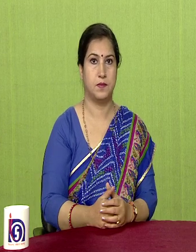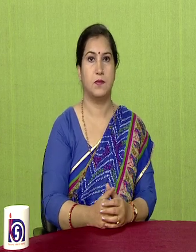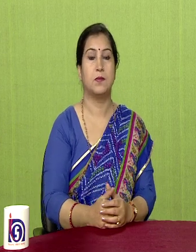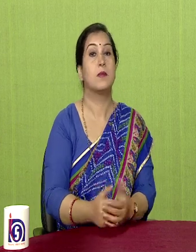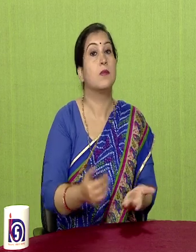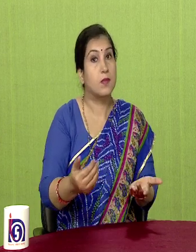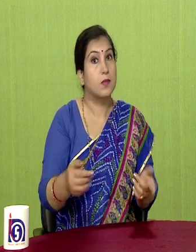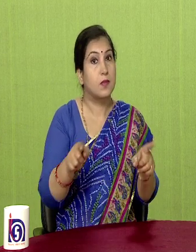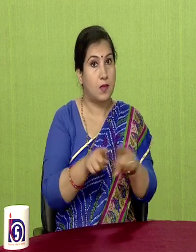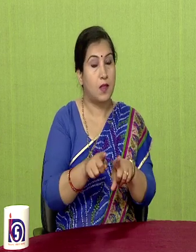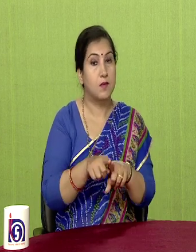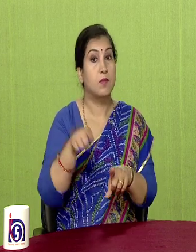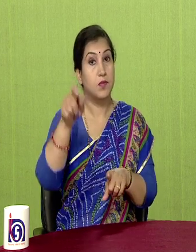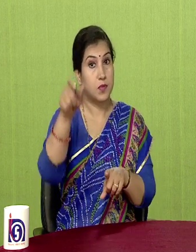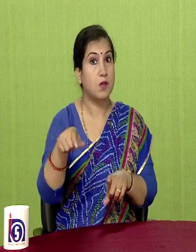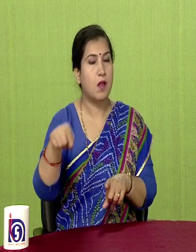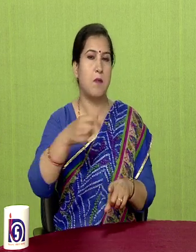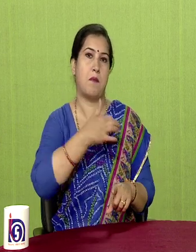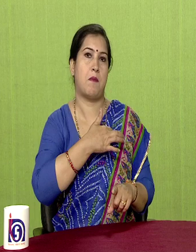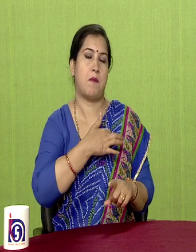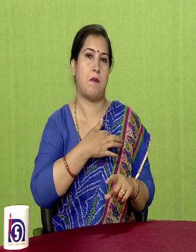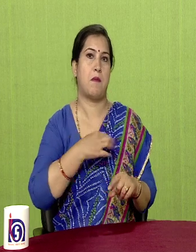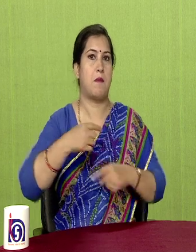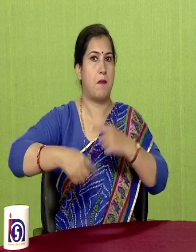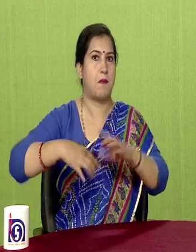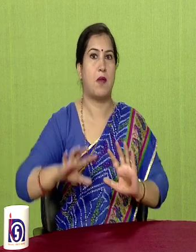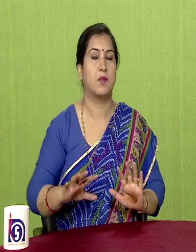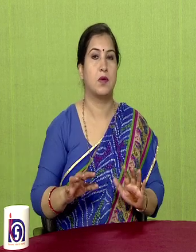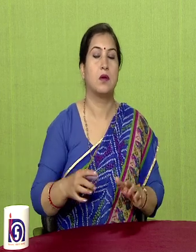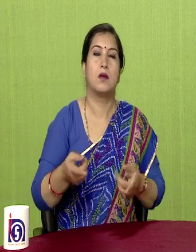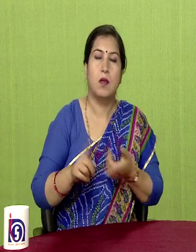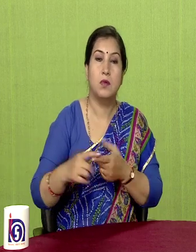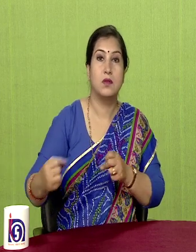किसी पर कृपा करने की राम की रीति भी भरत को ज्ञात है।